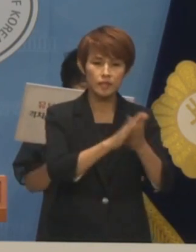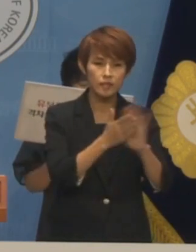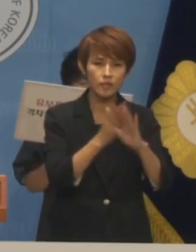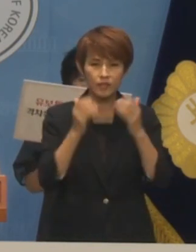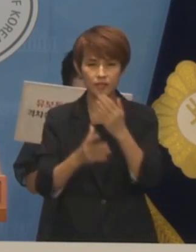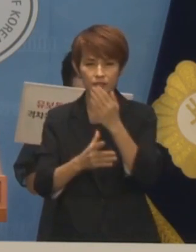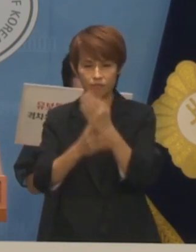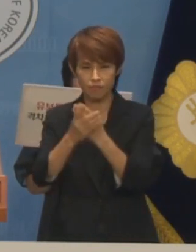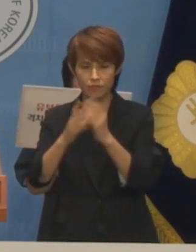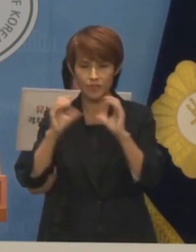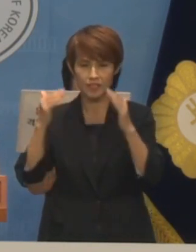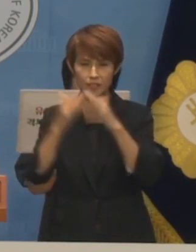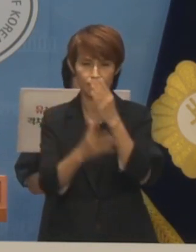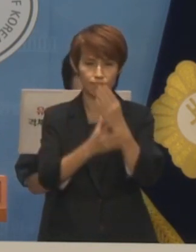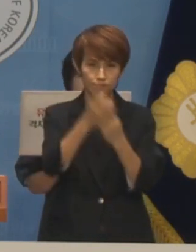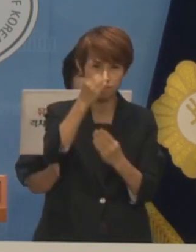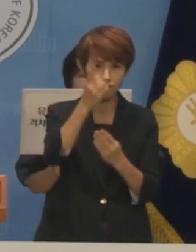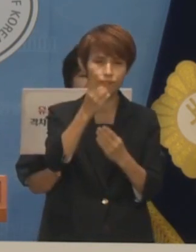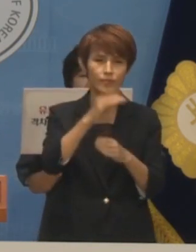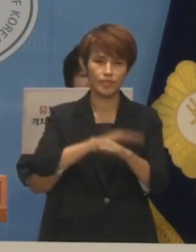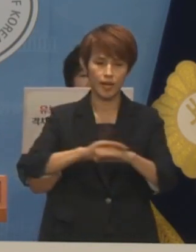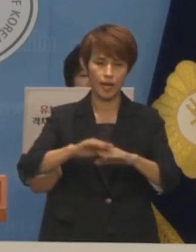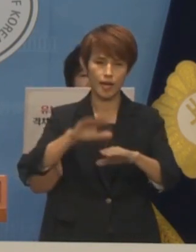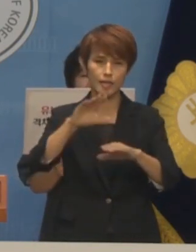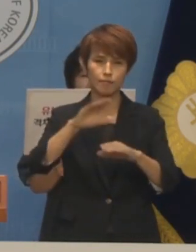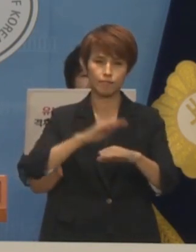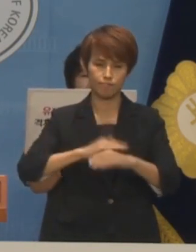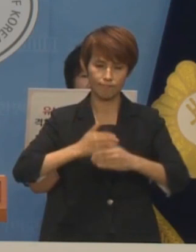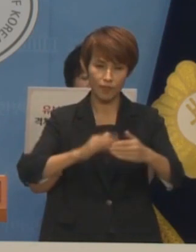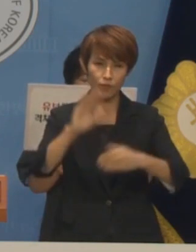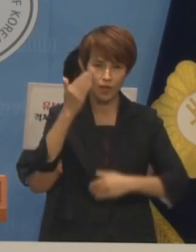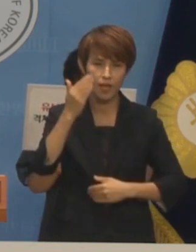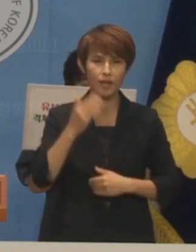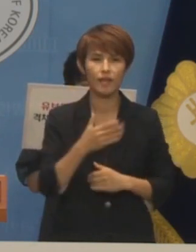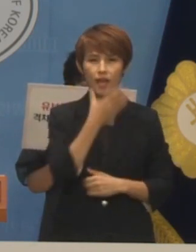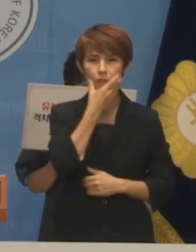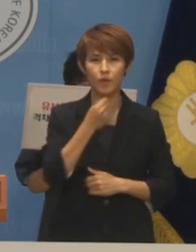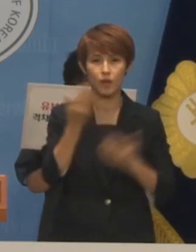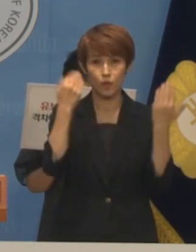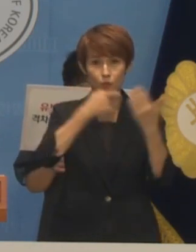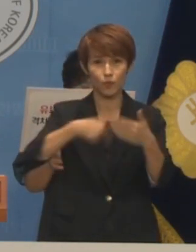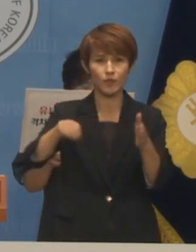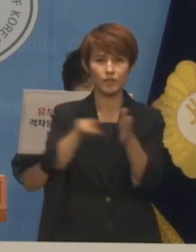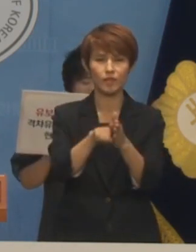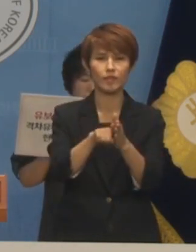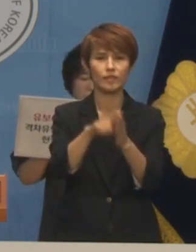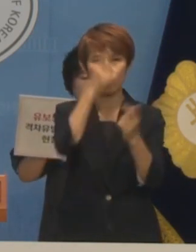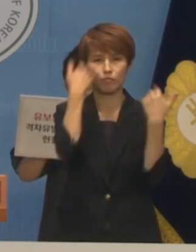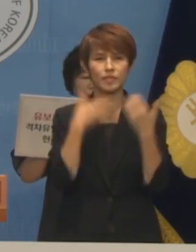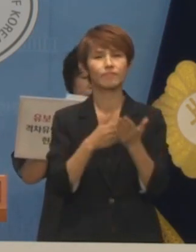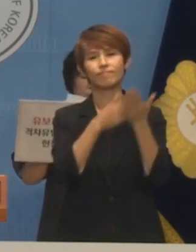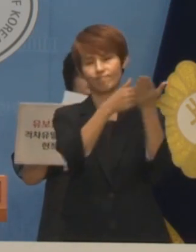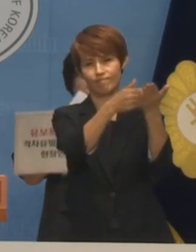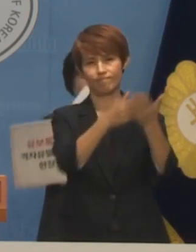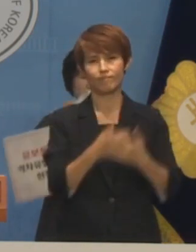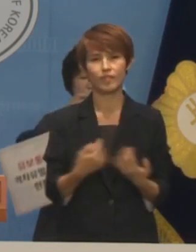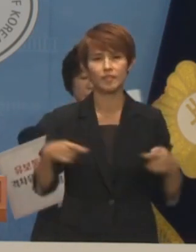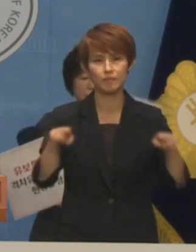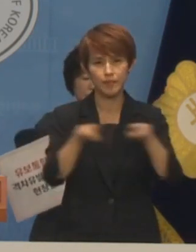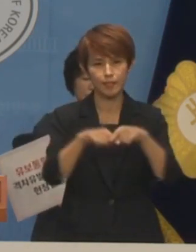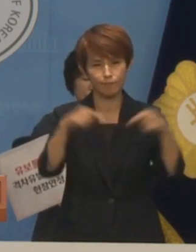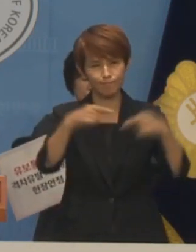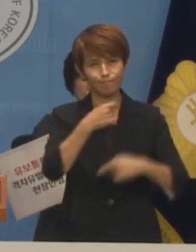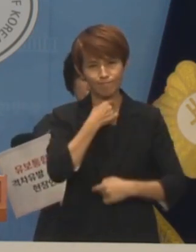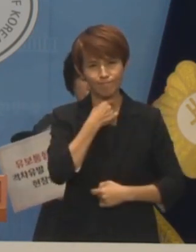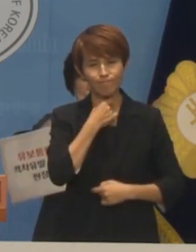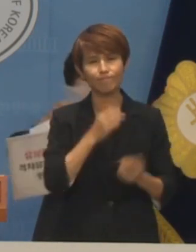전략의 안정적 안착과 영유아가 행복한 유아학교 조성을 위해 다음 방안을 정부에 제안하고 함께